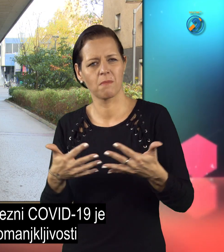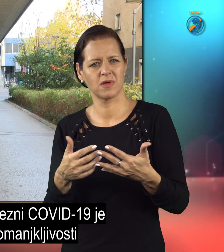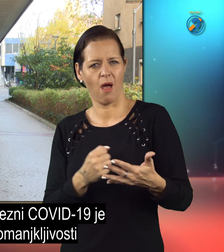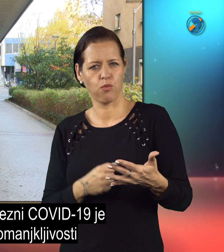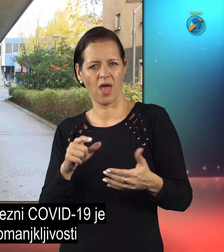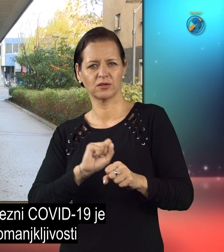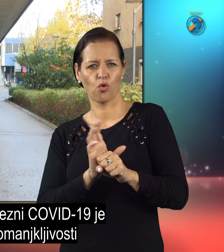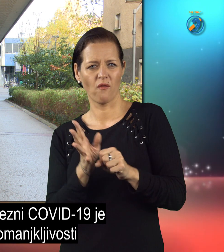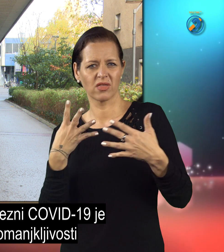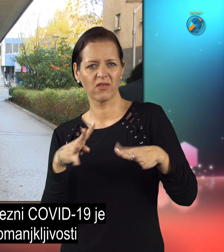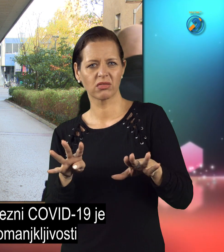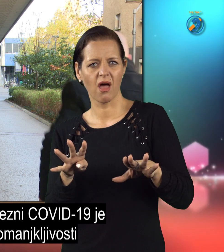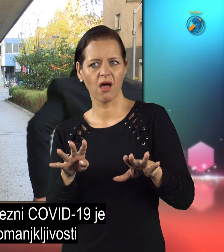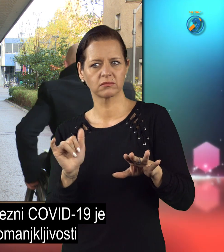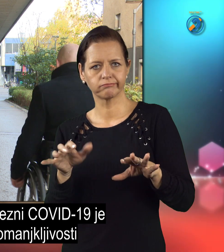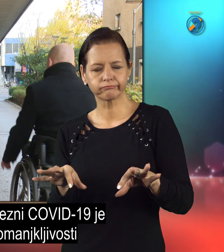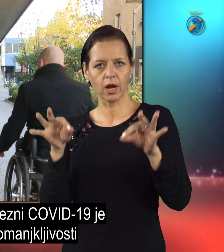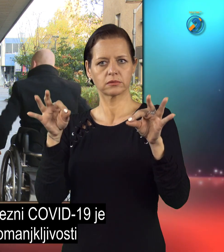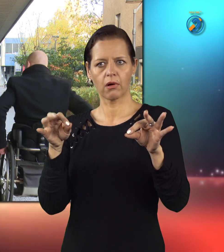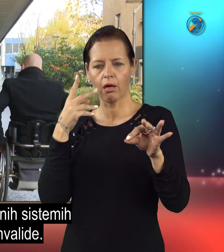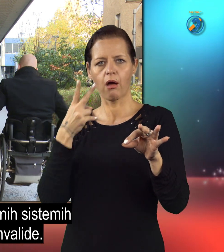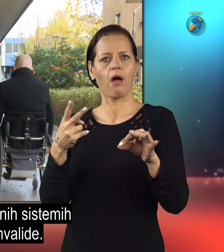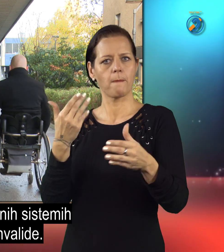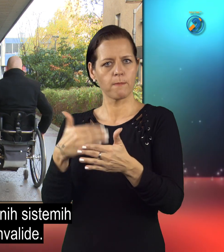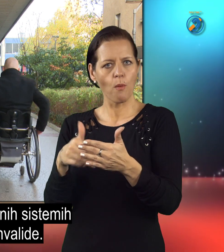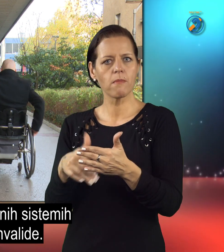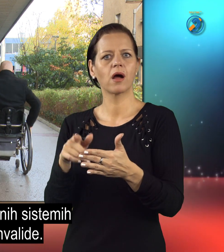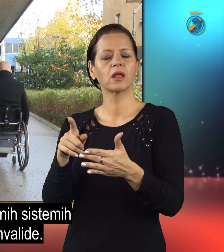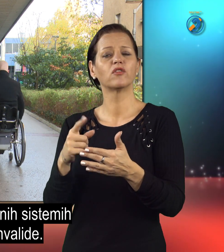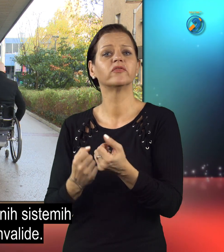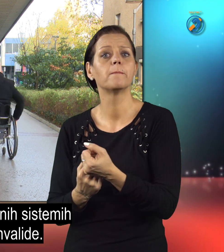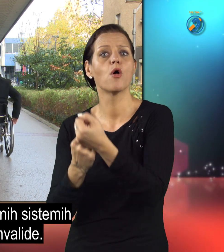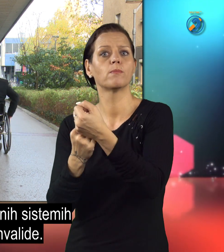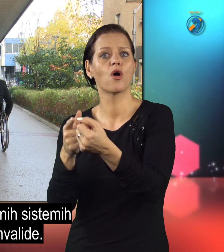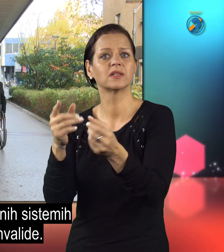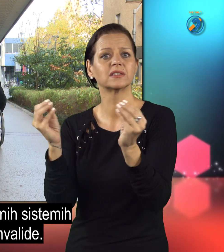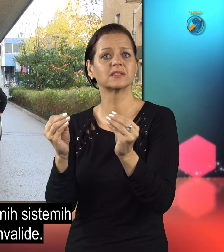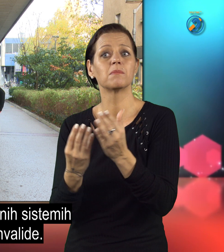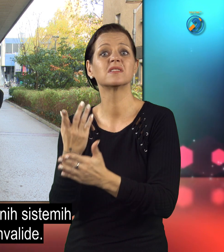Pandemija bolezni COVID-19 je razkrila pomanjkljivosti v podpornih sistemih za invalide.